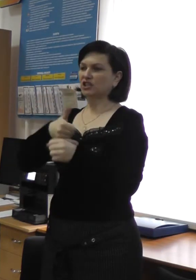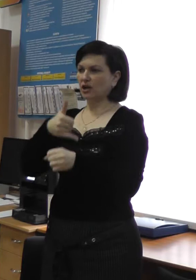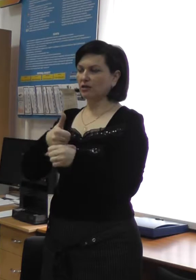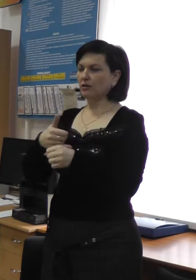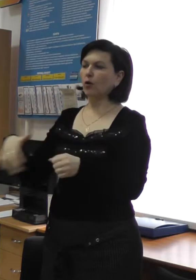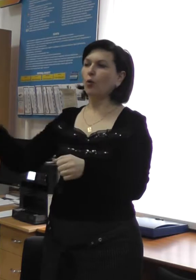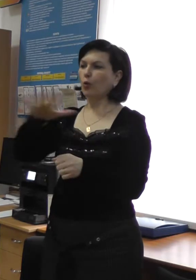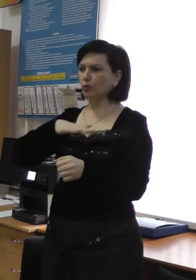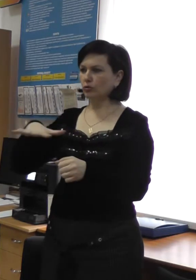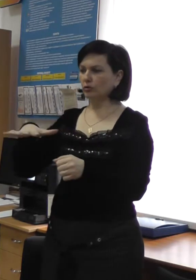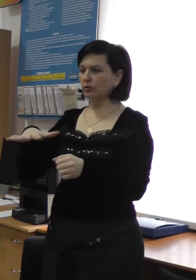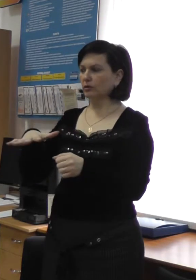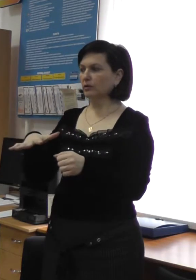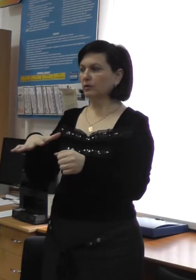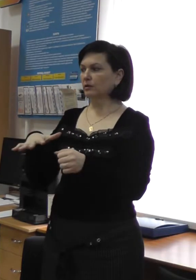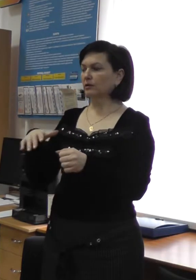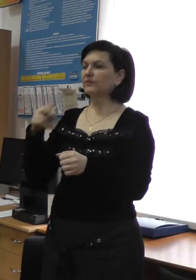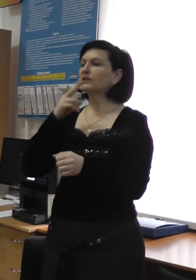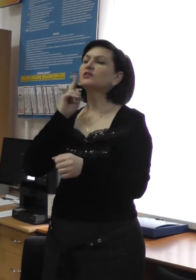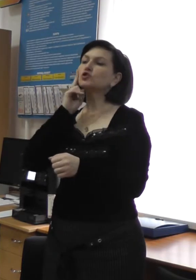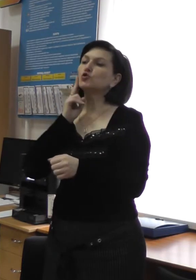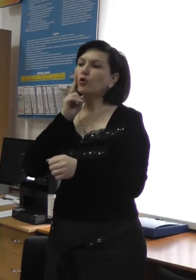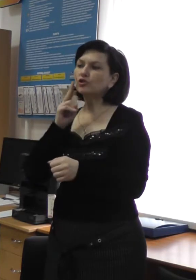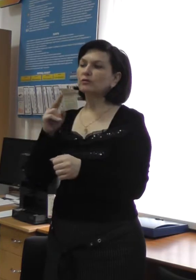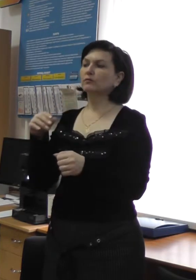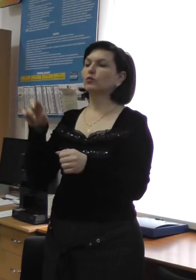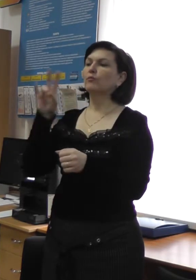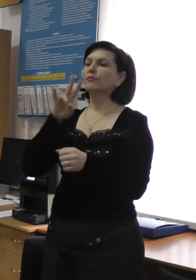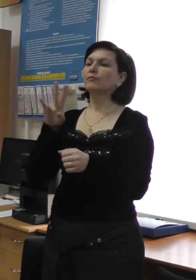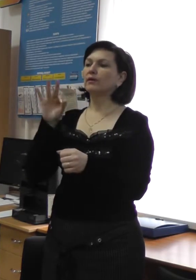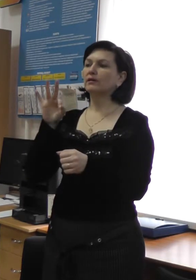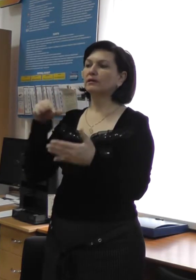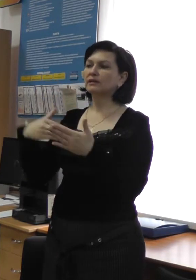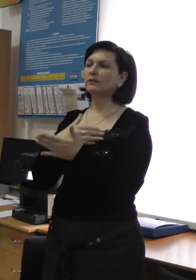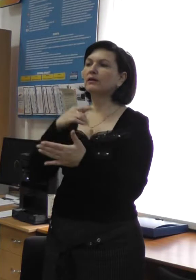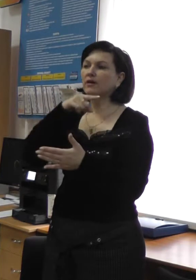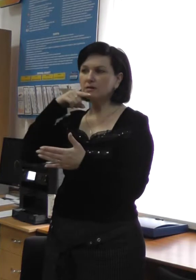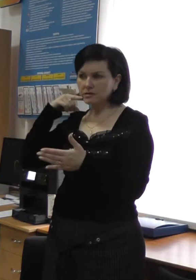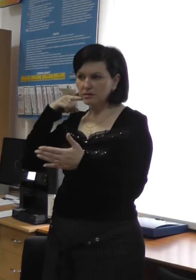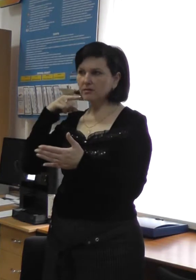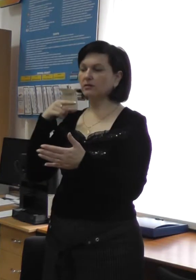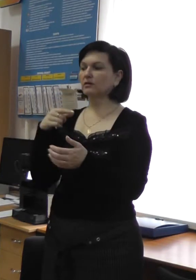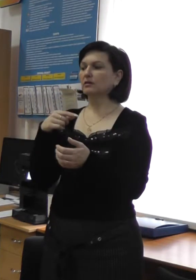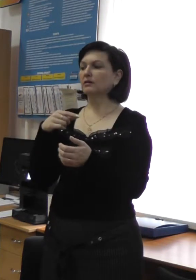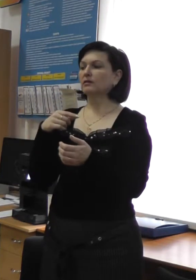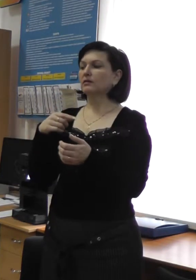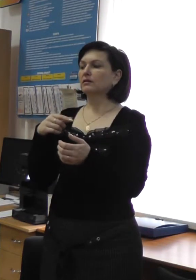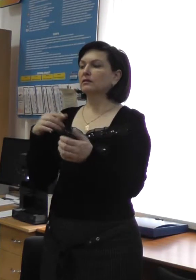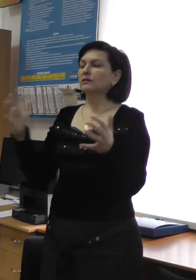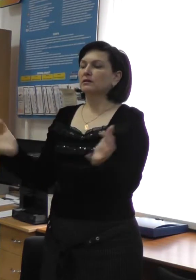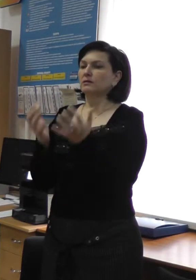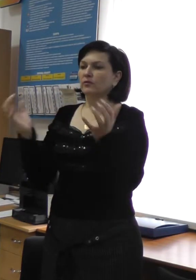округа. Возглавляет Сочинский, затем Новороссийский отделы. Здесь на его плечи легли заботы